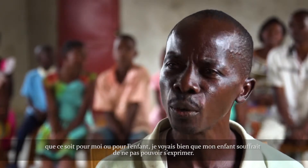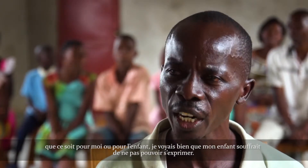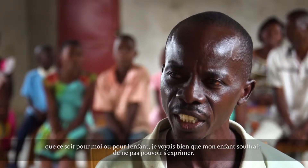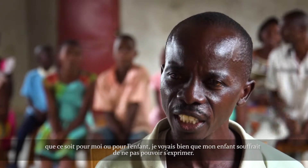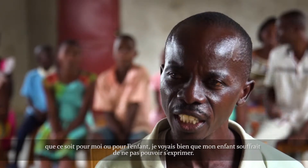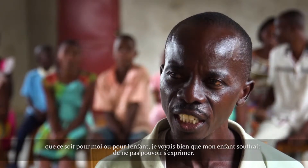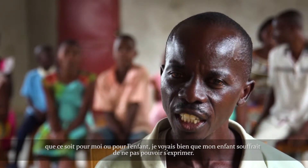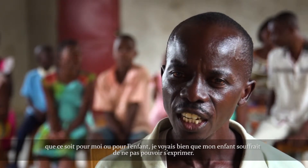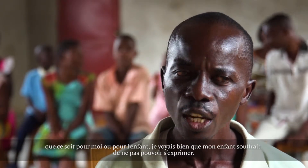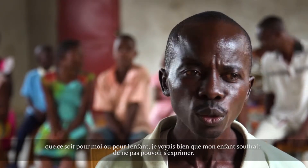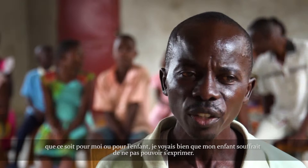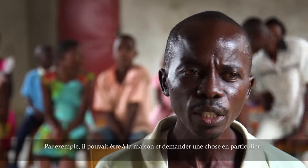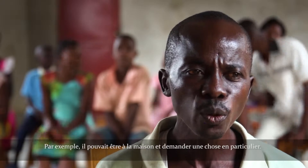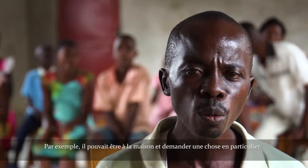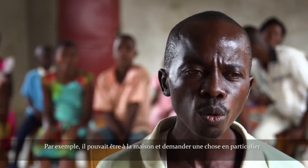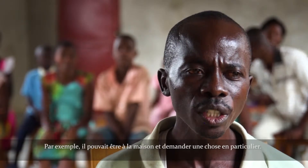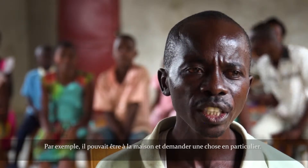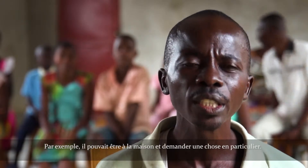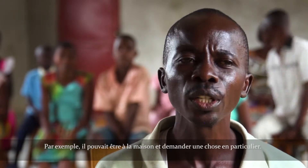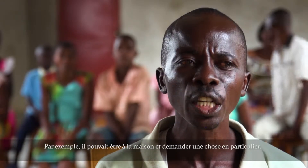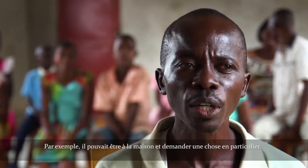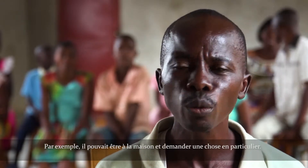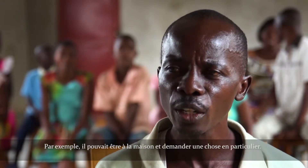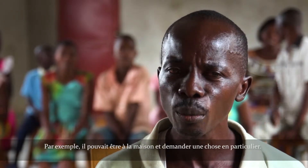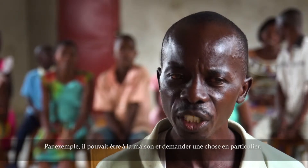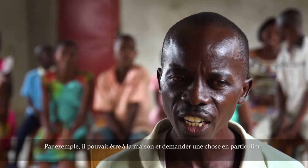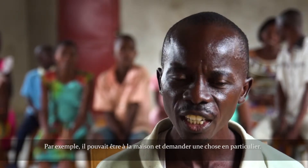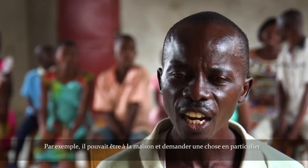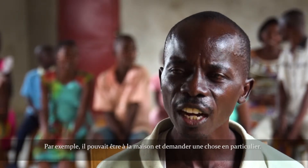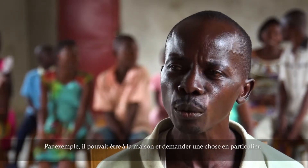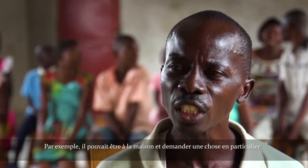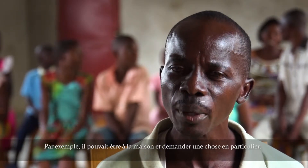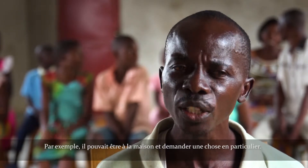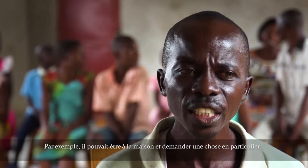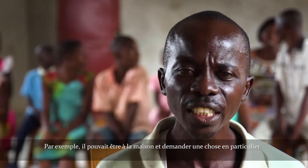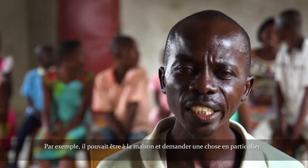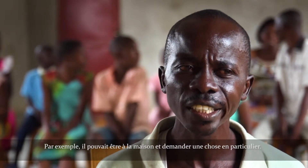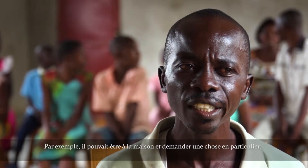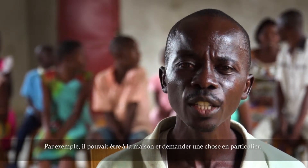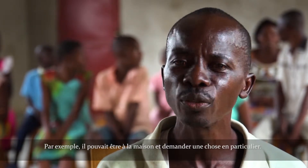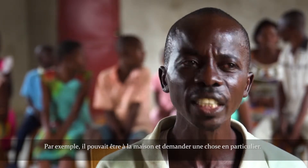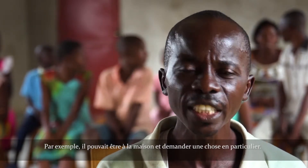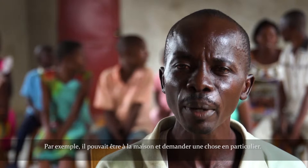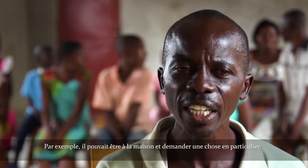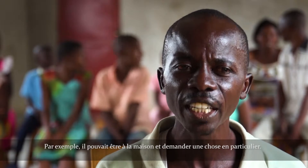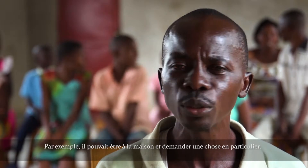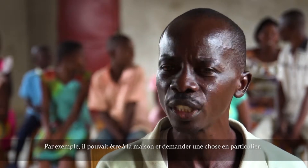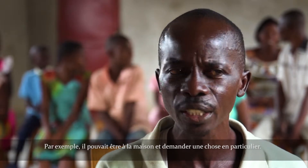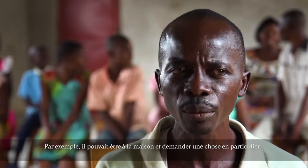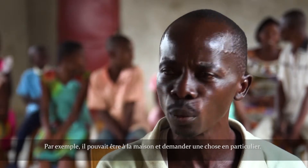ntimutahurane dufate nk'ubu yashobora nko kuba ari nk'umuhira akagusaba nk'i dufate nk'ikintu abakeneye umuhira